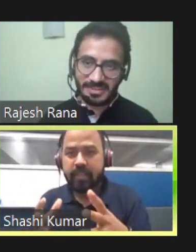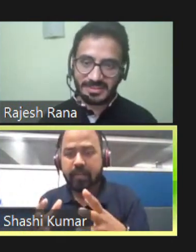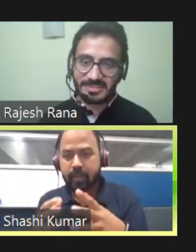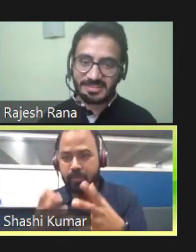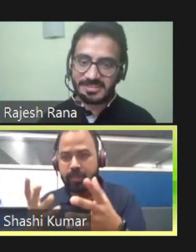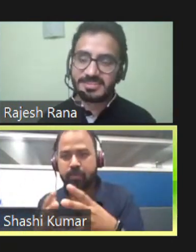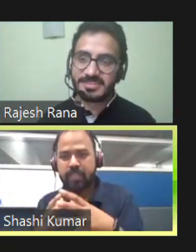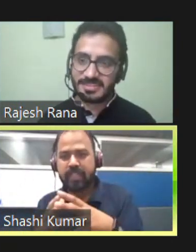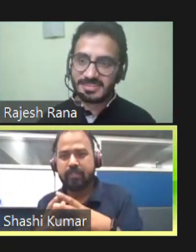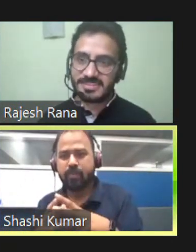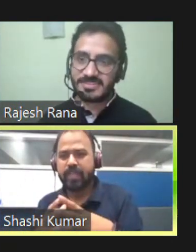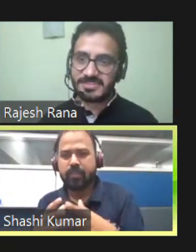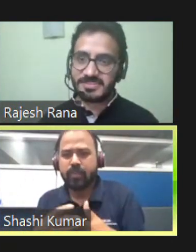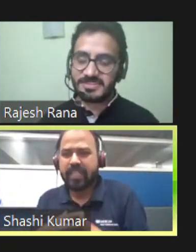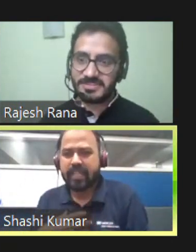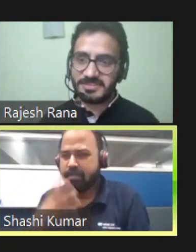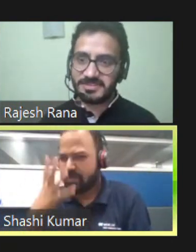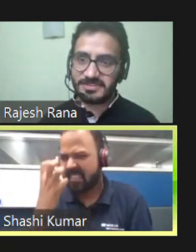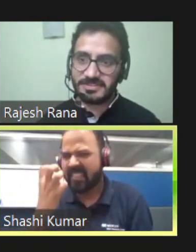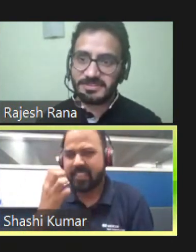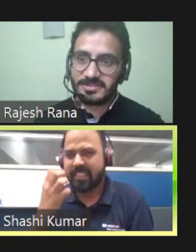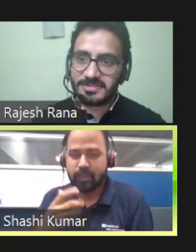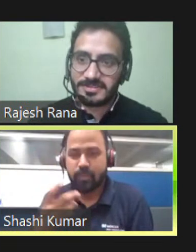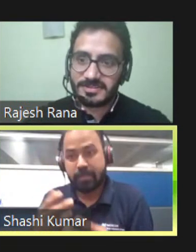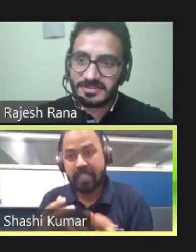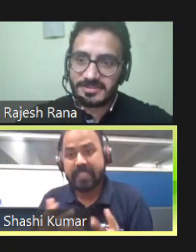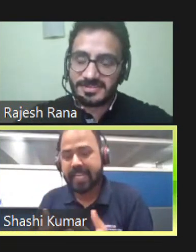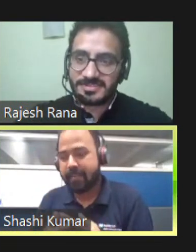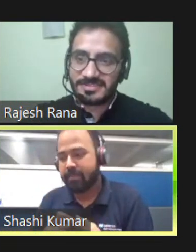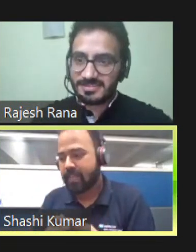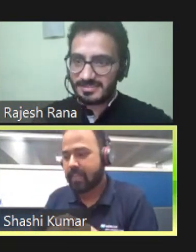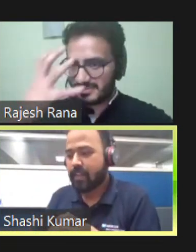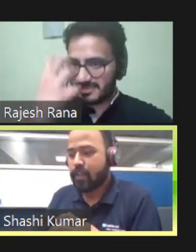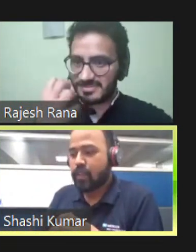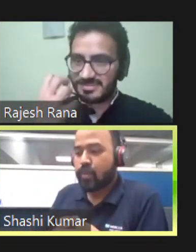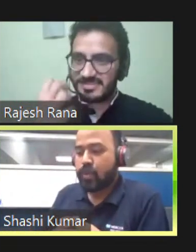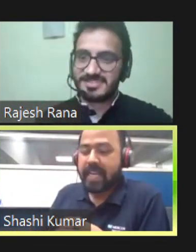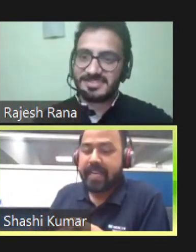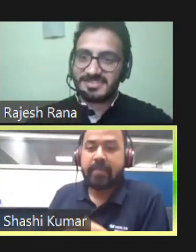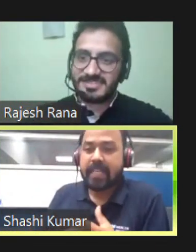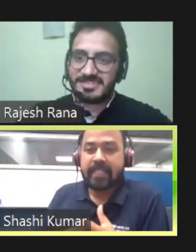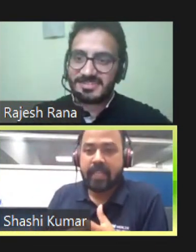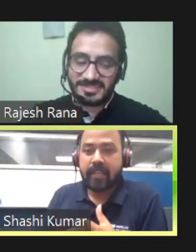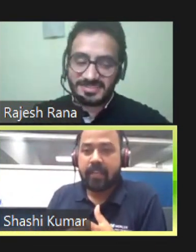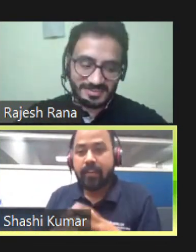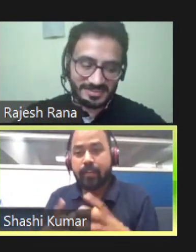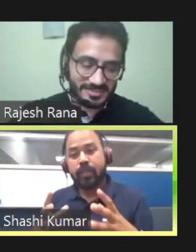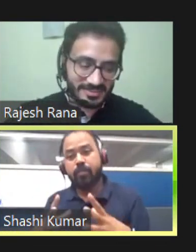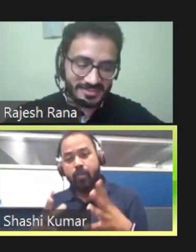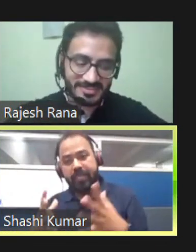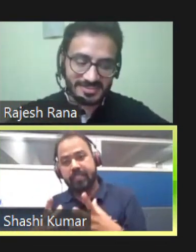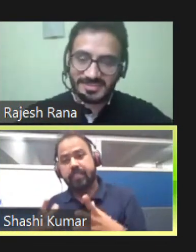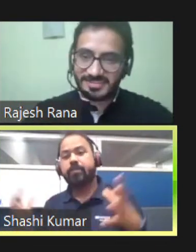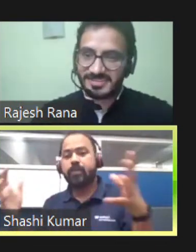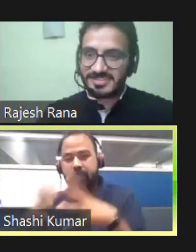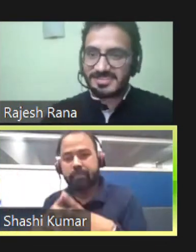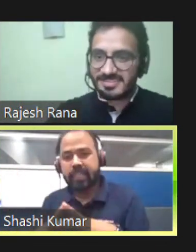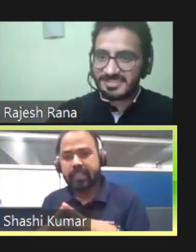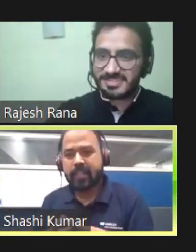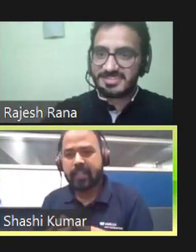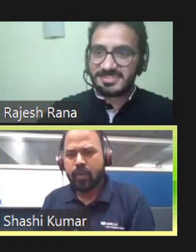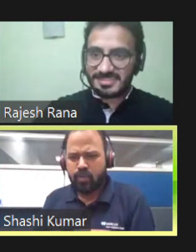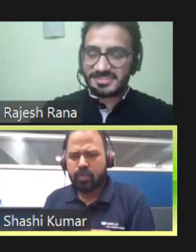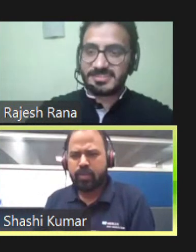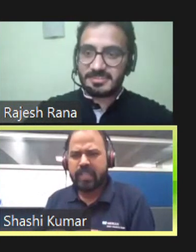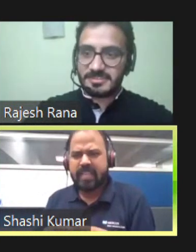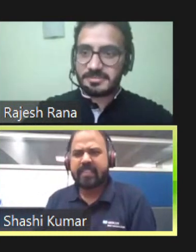सिचुएशन में हमने उनसे पूछा कि मोहित को तो ये नाम पसंद नहीं है जो आपने साइन नेम दिया है, तो वो साइन नेम कैसे मिला? क्योंकि मोहित जब भी उनसे